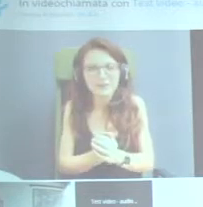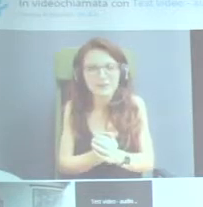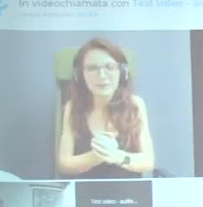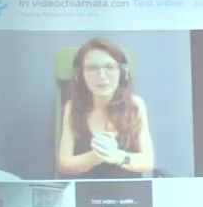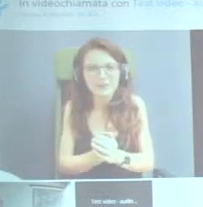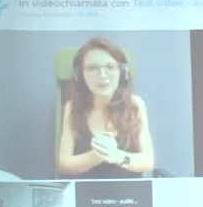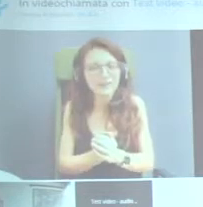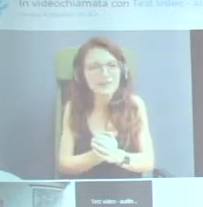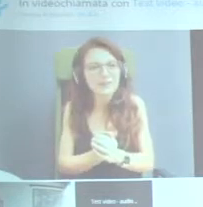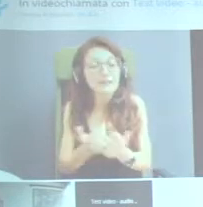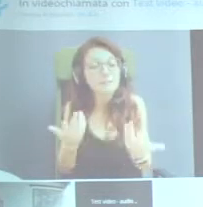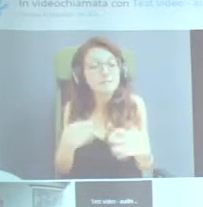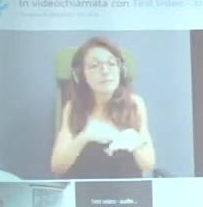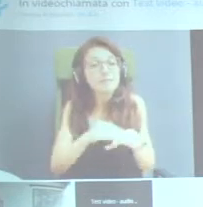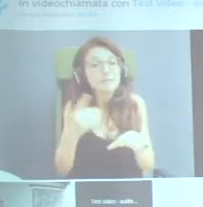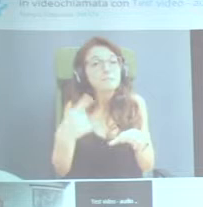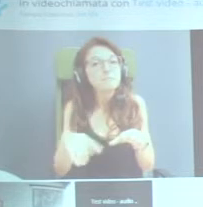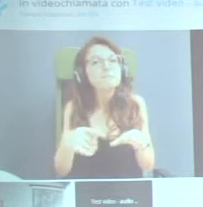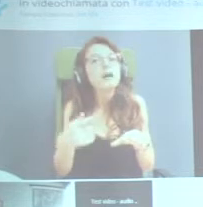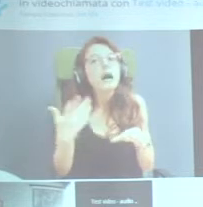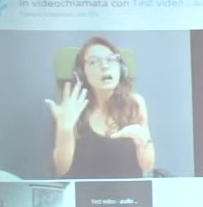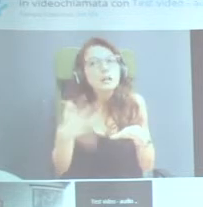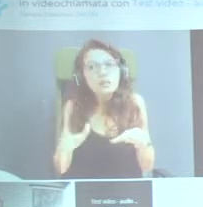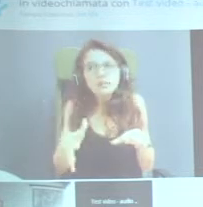Questo servizio è già stato richiesto